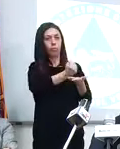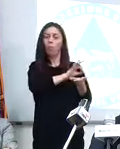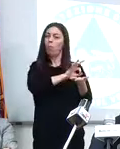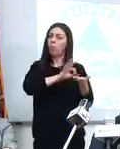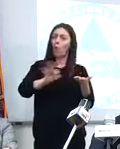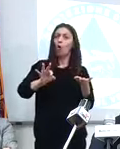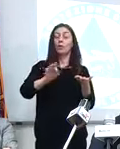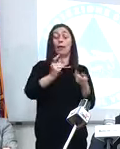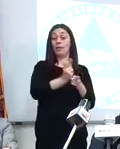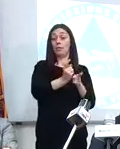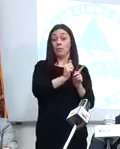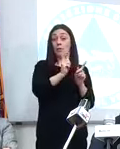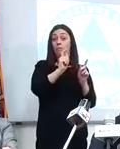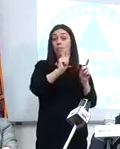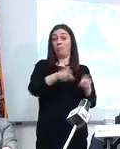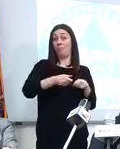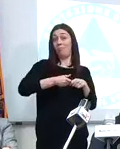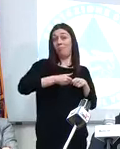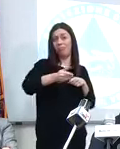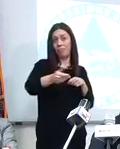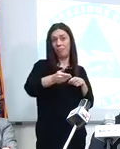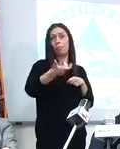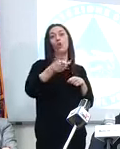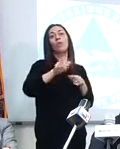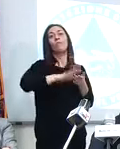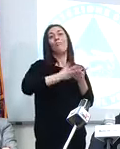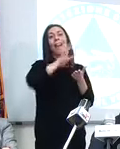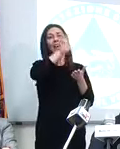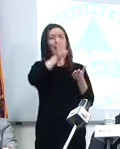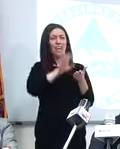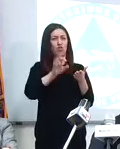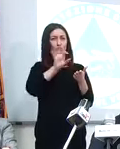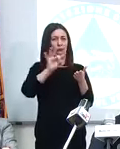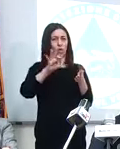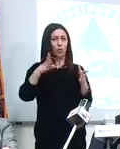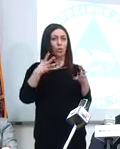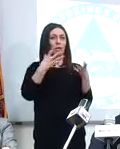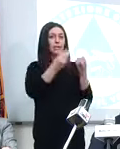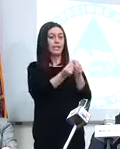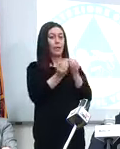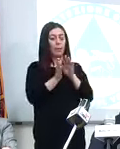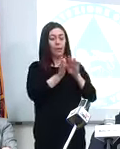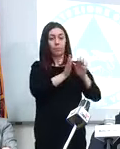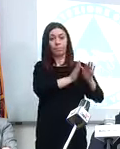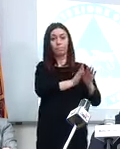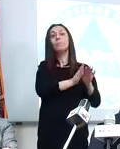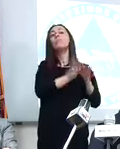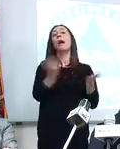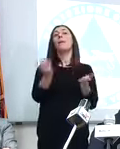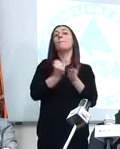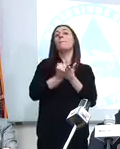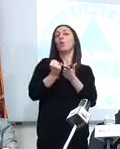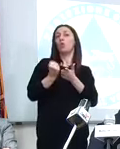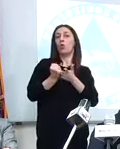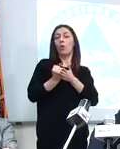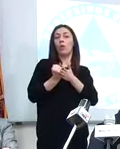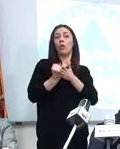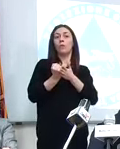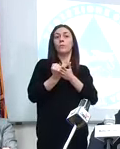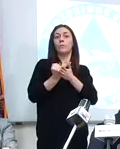prendere quota interregionale. E mutiamo però il protocollo e facciamo dei